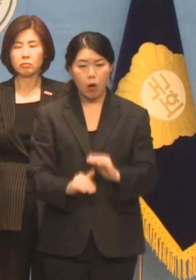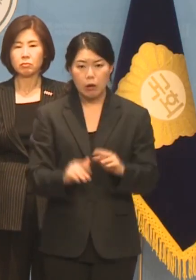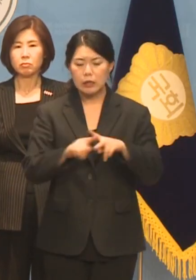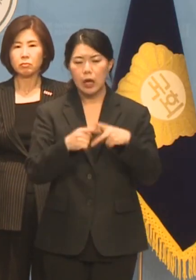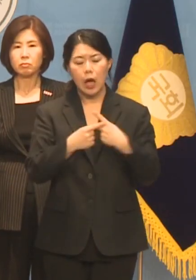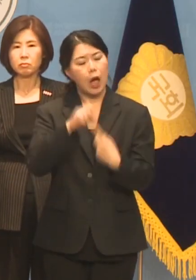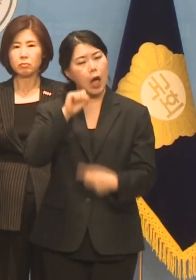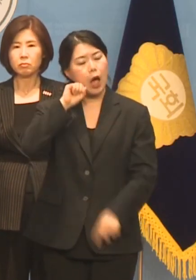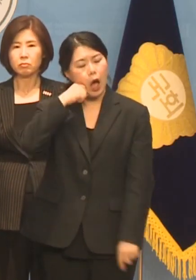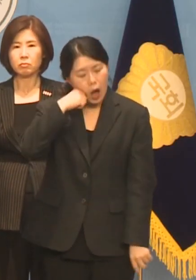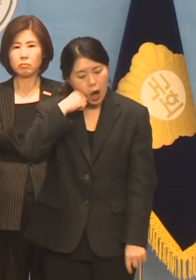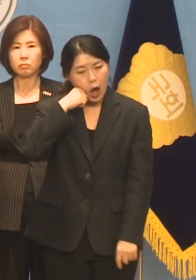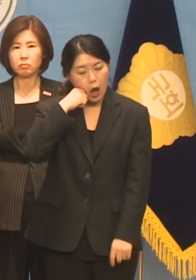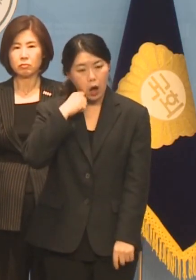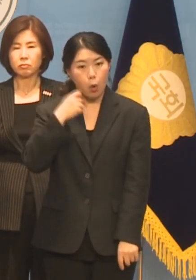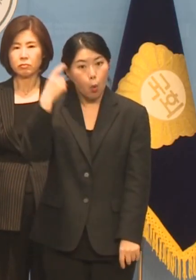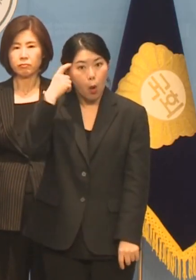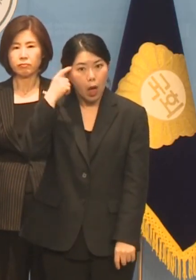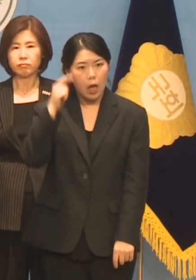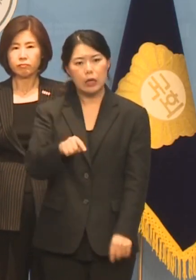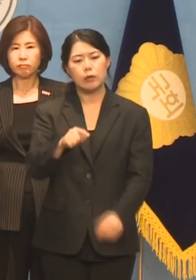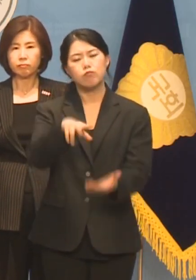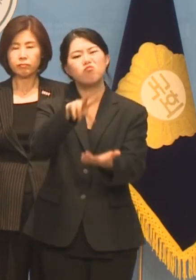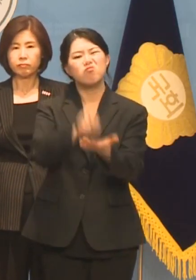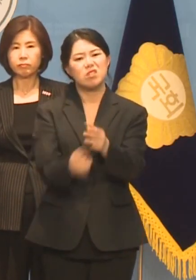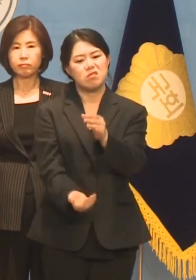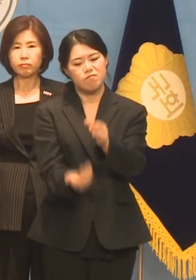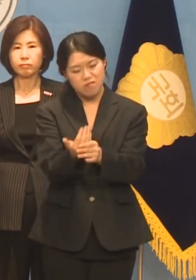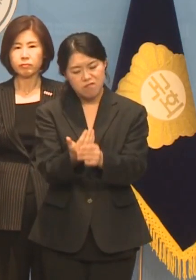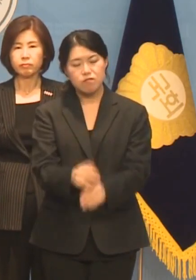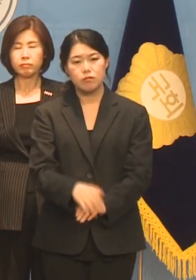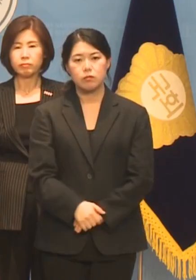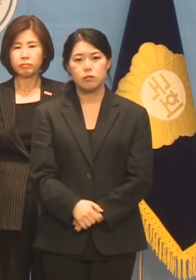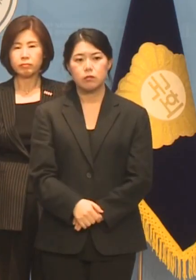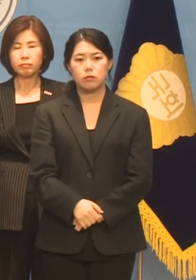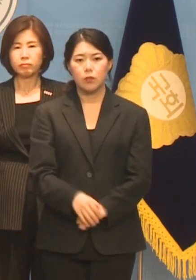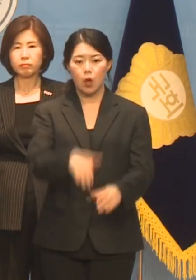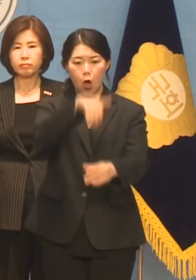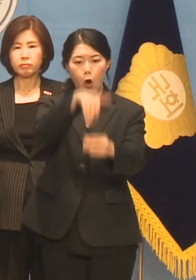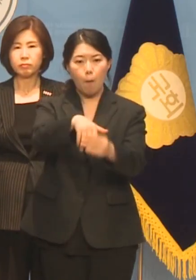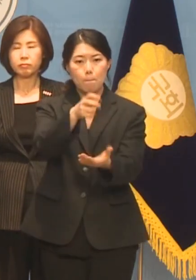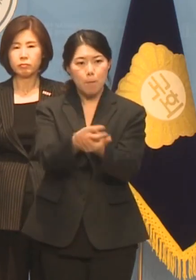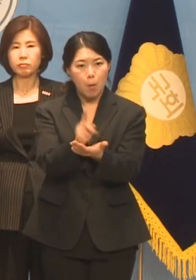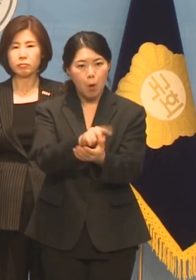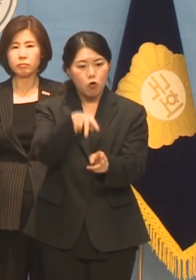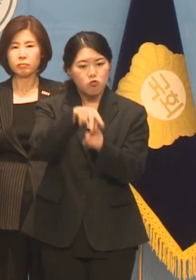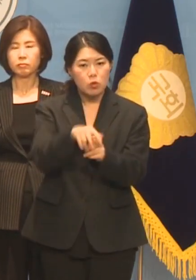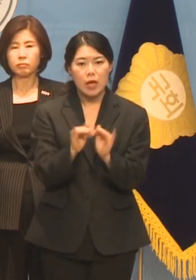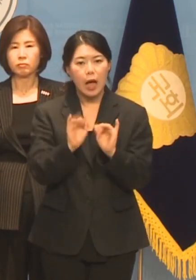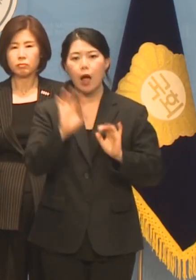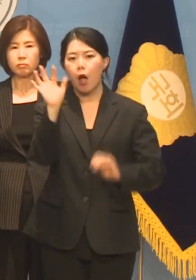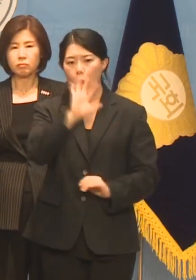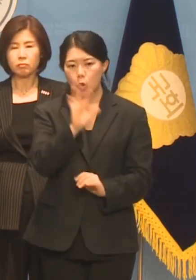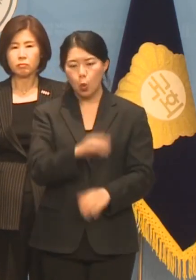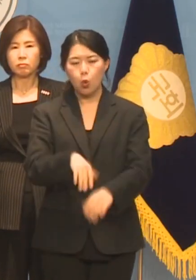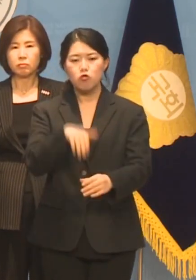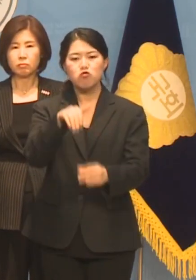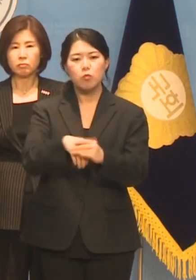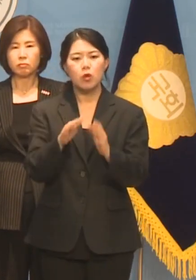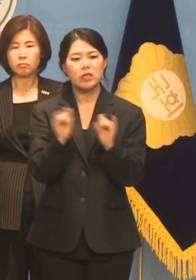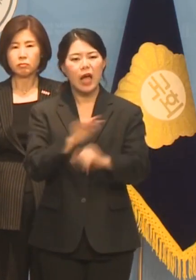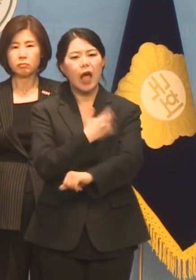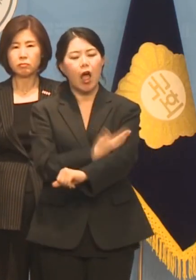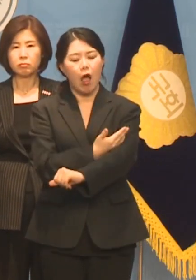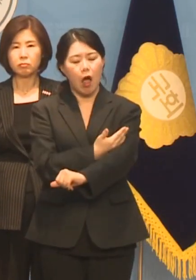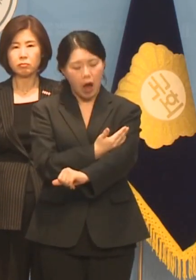이해되지 않는다면 그것은 판결에 문제가 있기 때문입니다. 공직선거법은 후보자가 아닌 유권자 입장에서